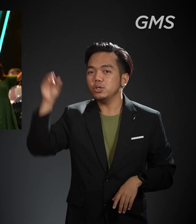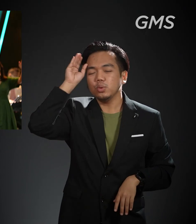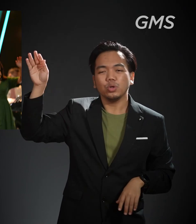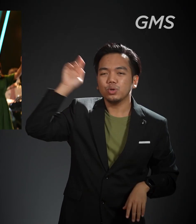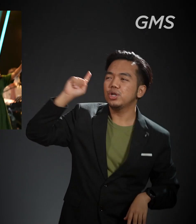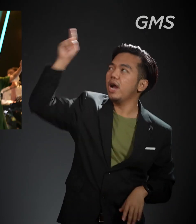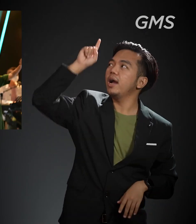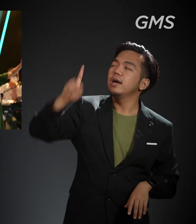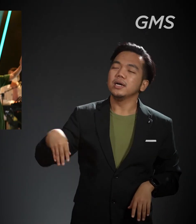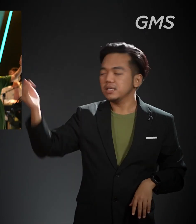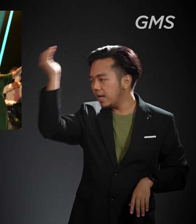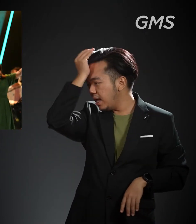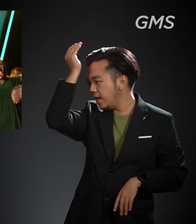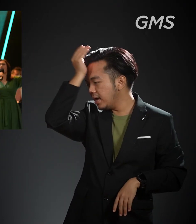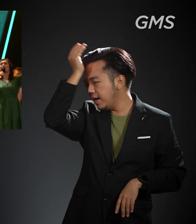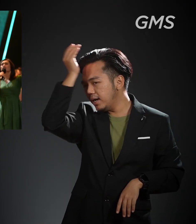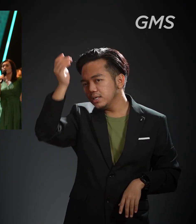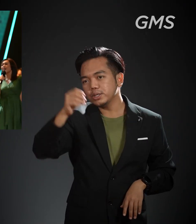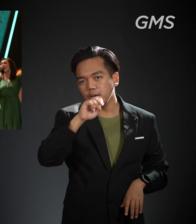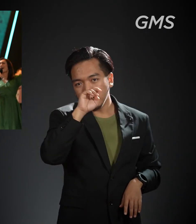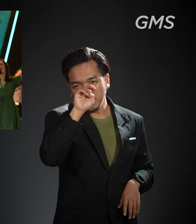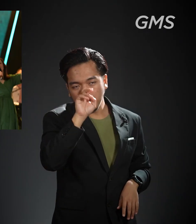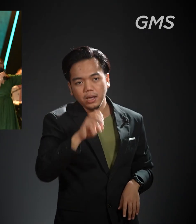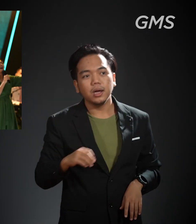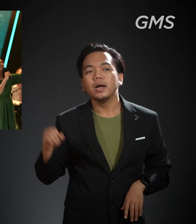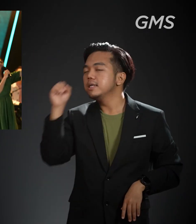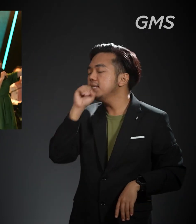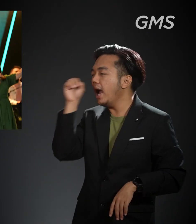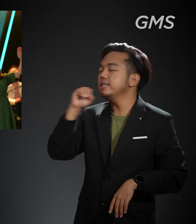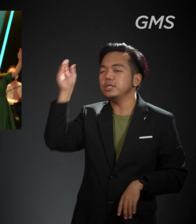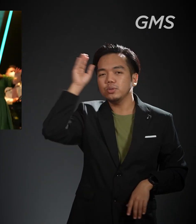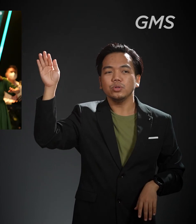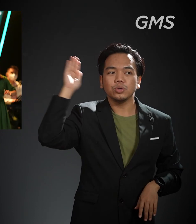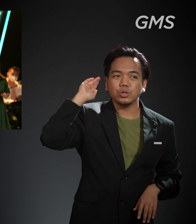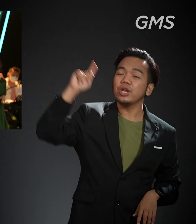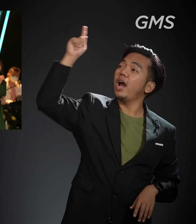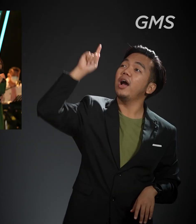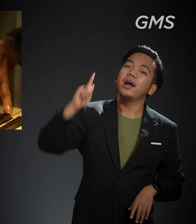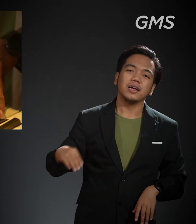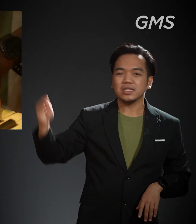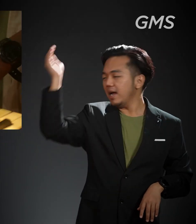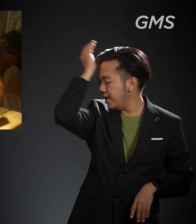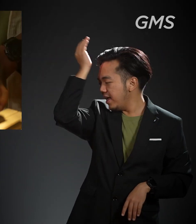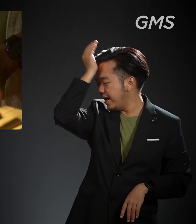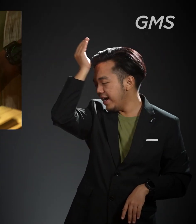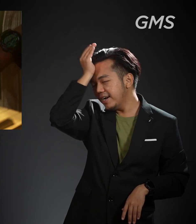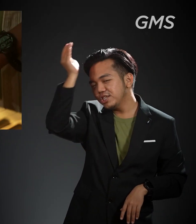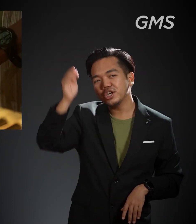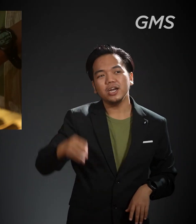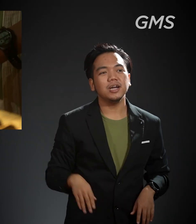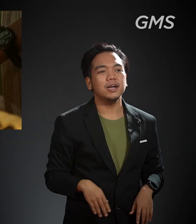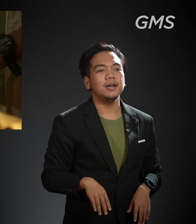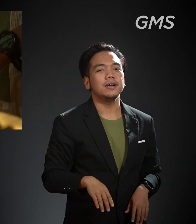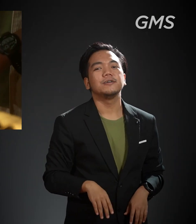nyanyi bagi Dia Sang Raja, nyanyi bagi Dia Sang